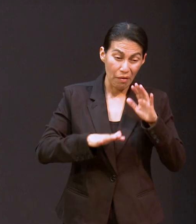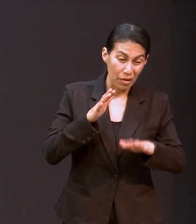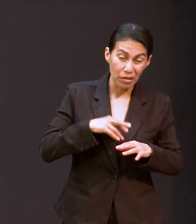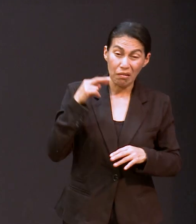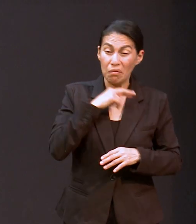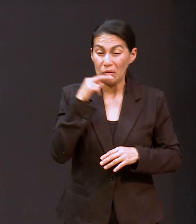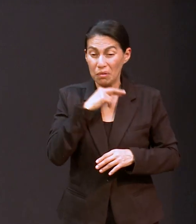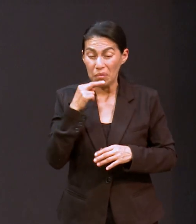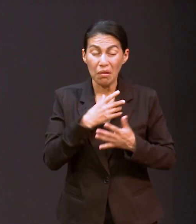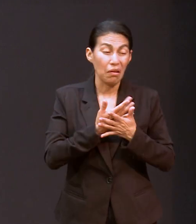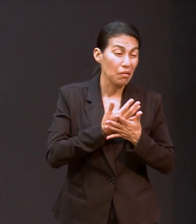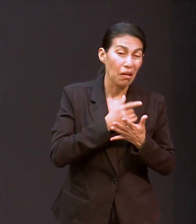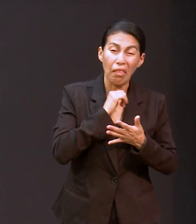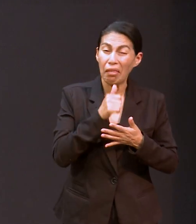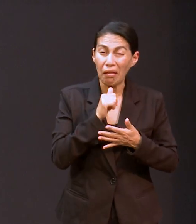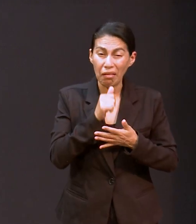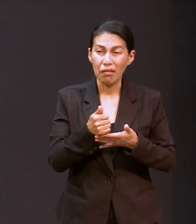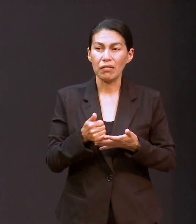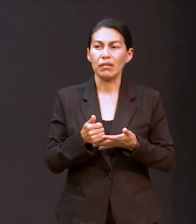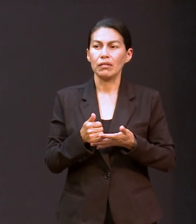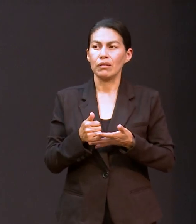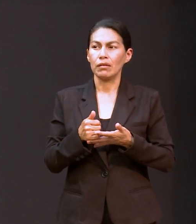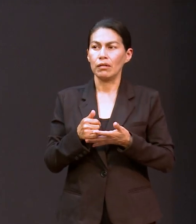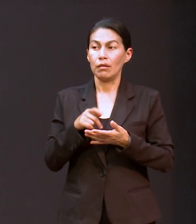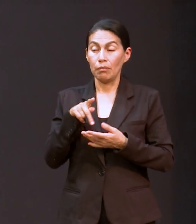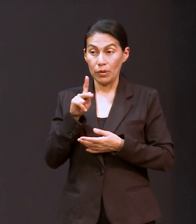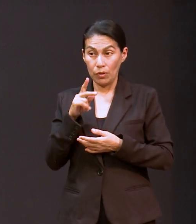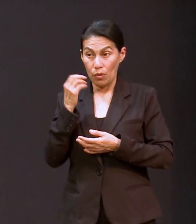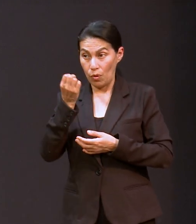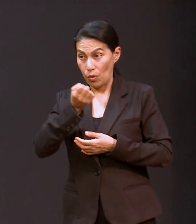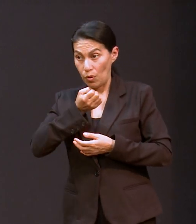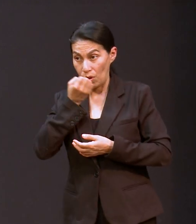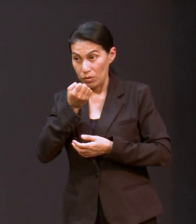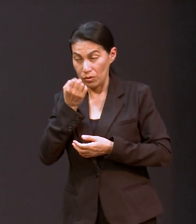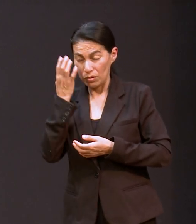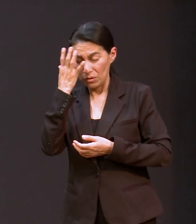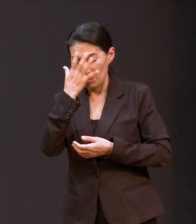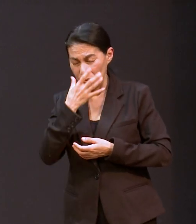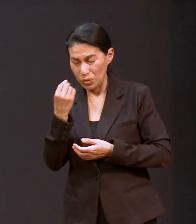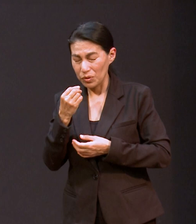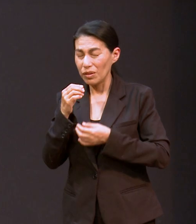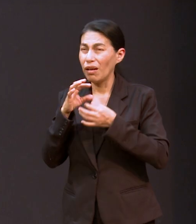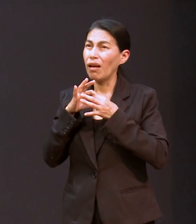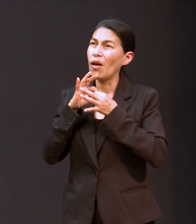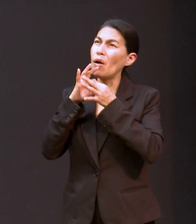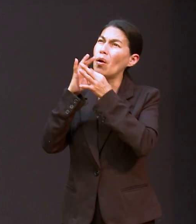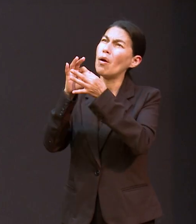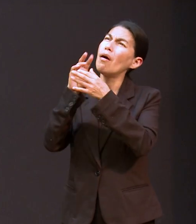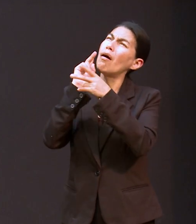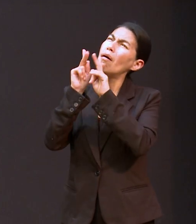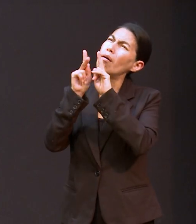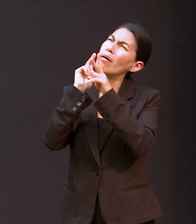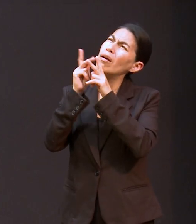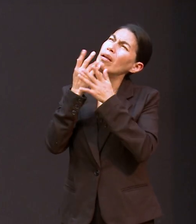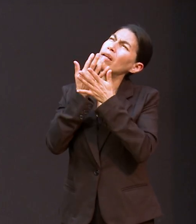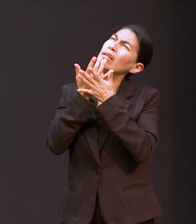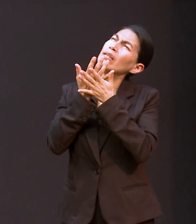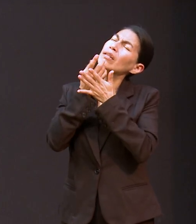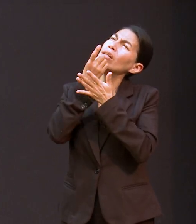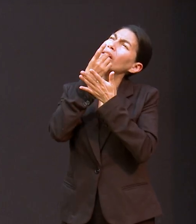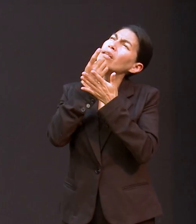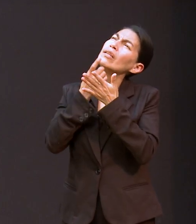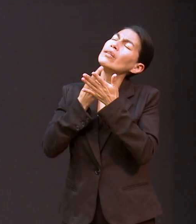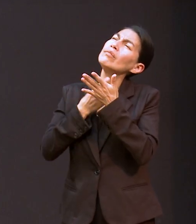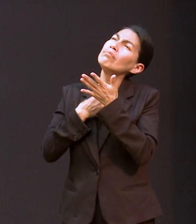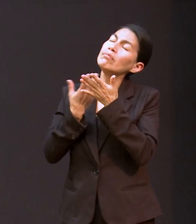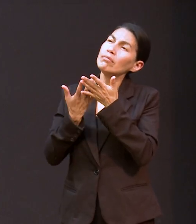estamos apresurados y no esperamos y lo bello de la oración es cuando él nos habla es cuando uno se queda y